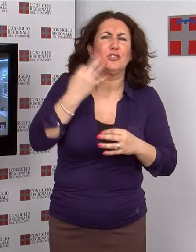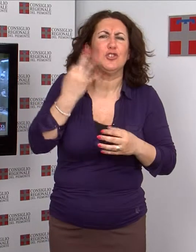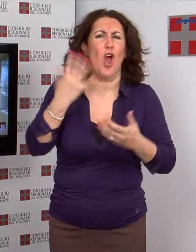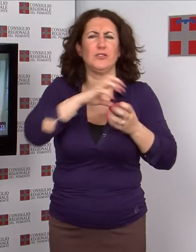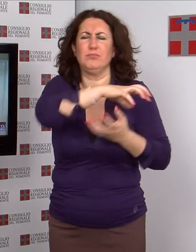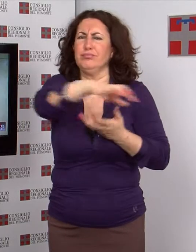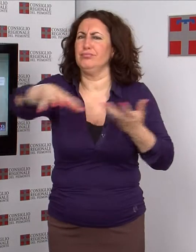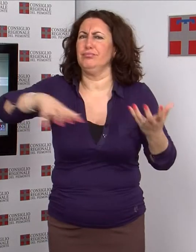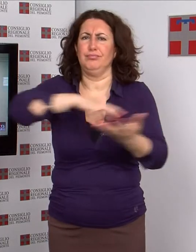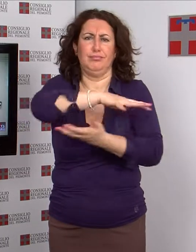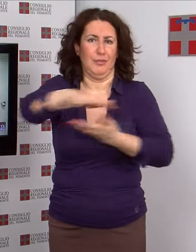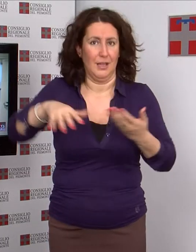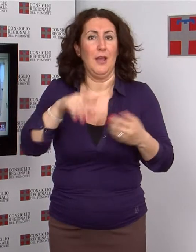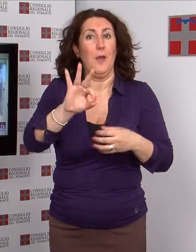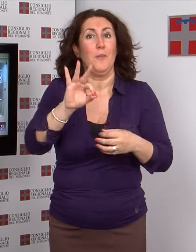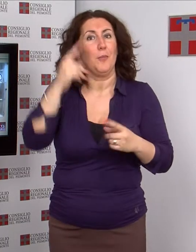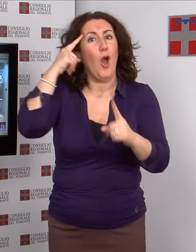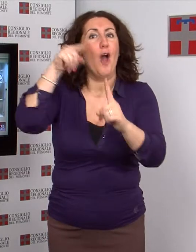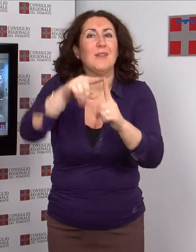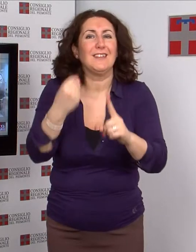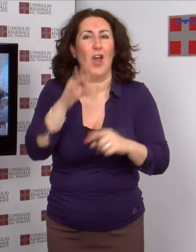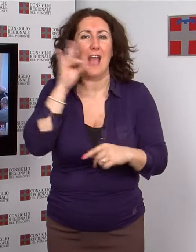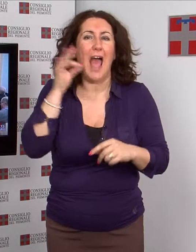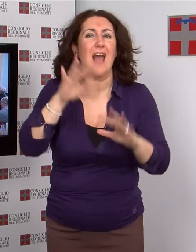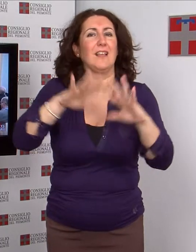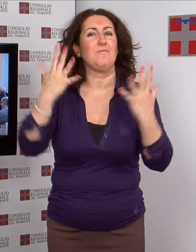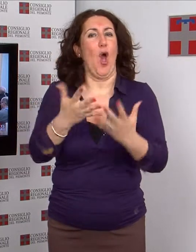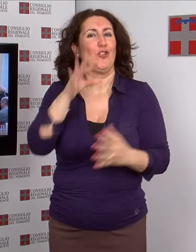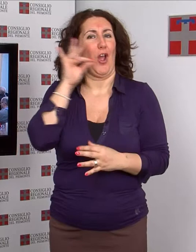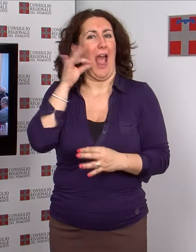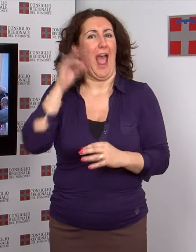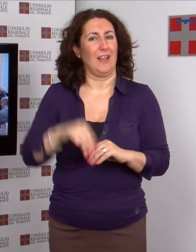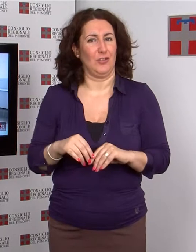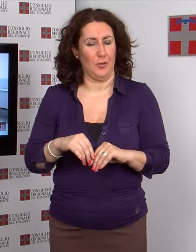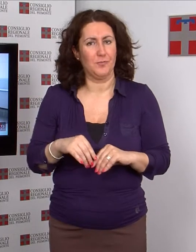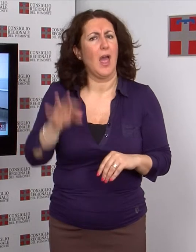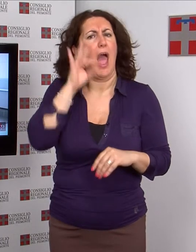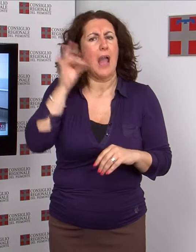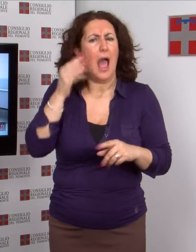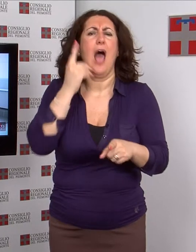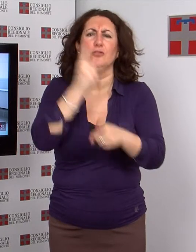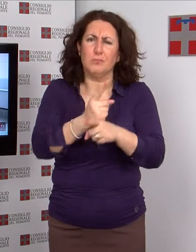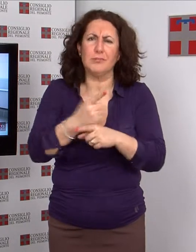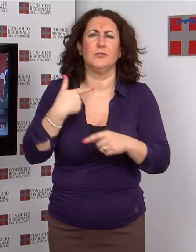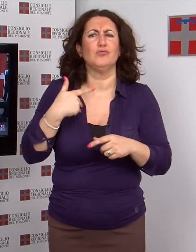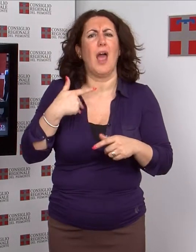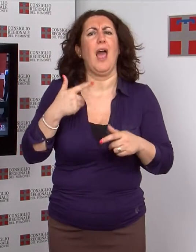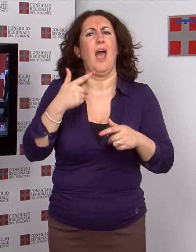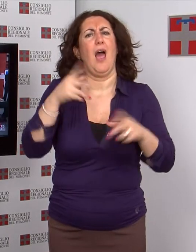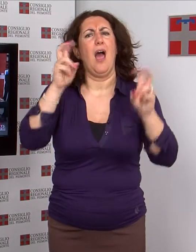il riferimento ai gatti e al loro mondo sempre i gatti sono anche l'argomento intorno a cui ruota la serie di conferenze previste per